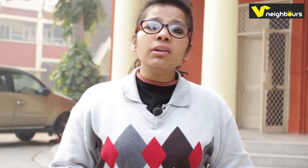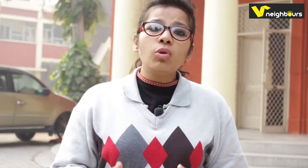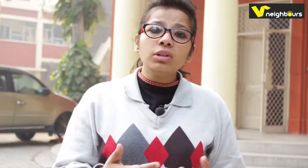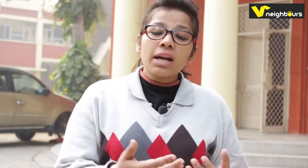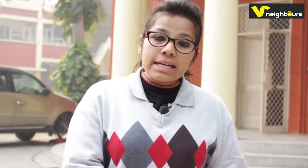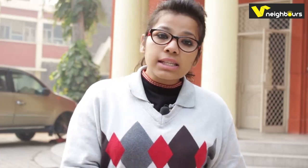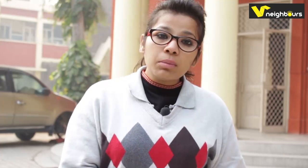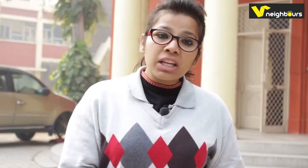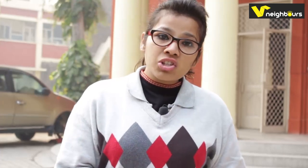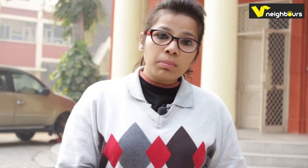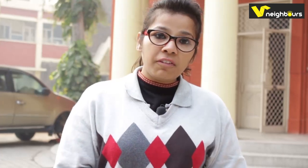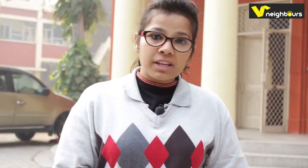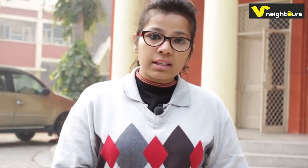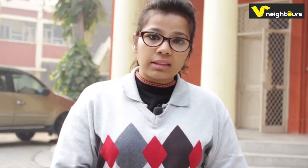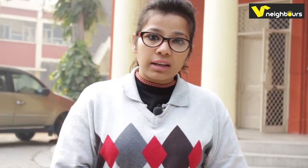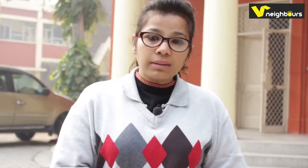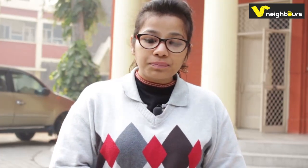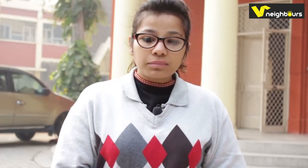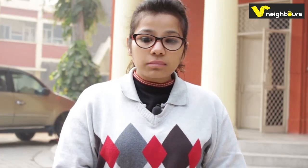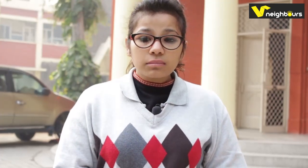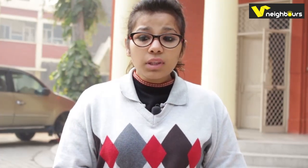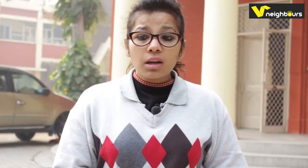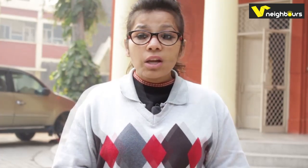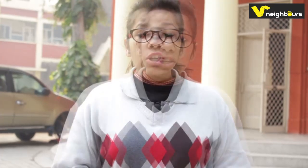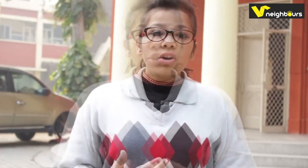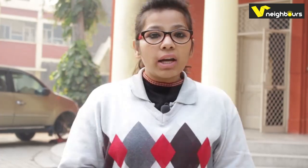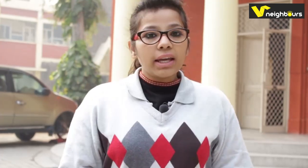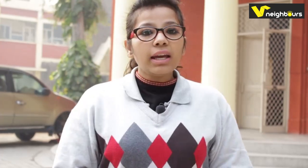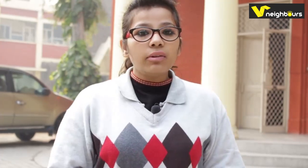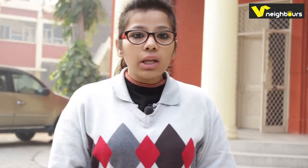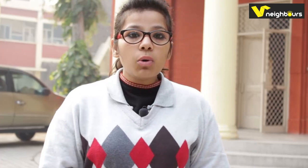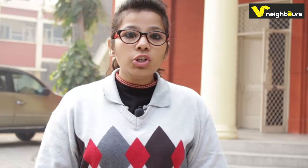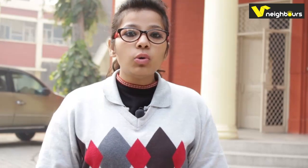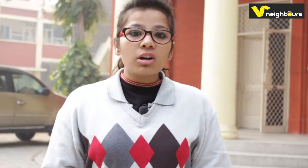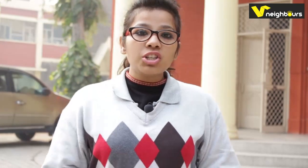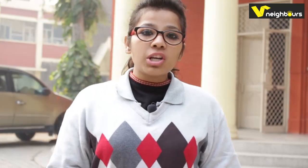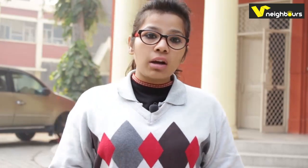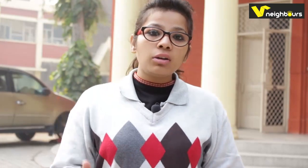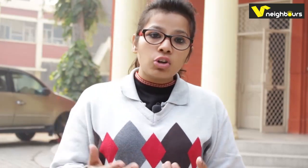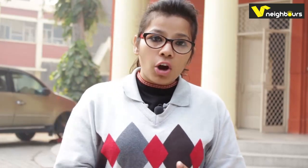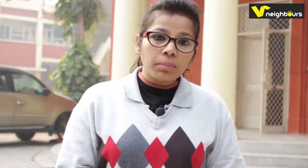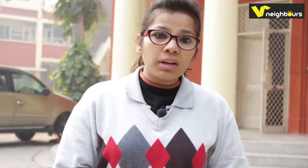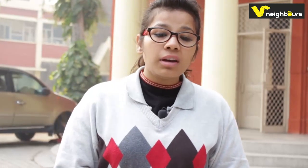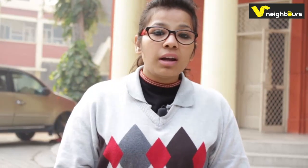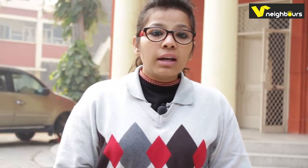वो डिस्क्रिमिनेशन भी फेस करते हैं. सो अगेन आई रियली वांट टू अर्ज आवर गवर्नमेंट